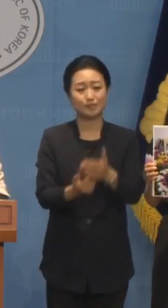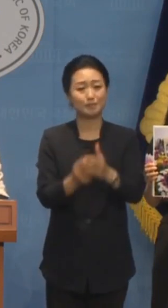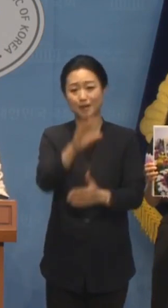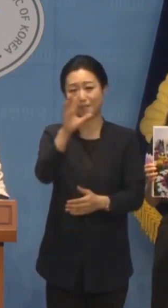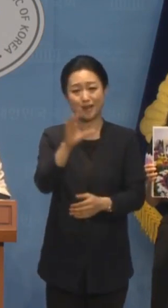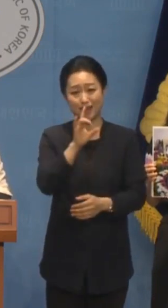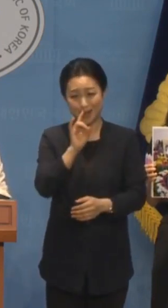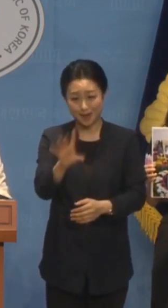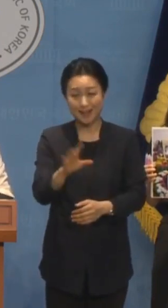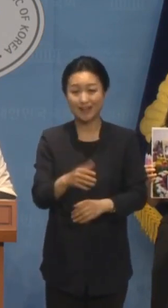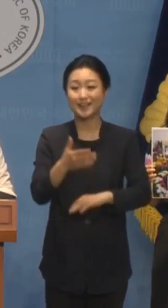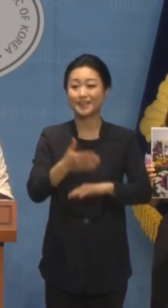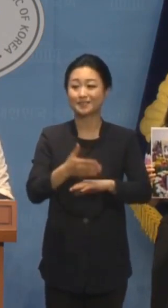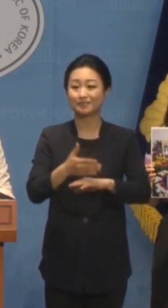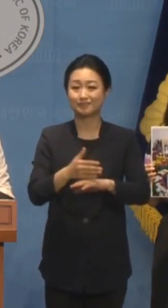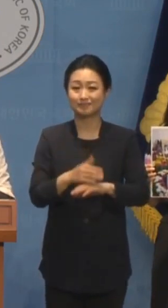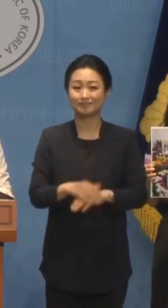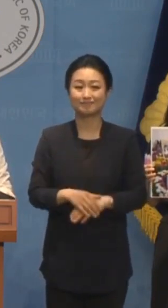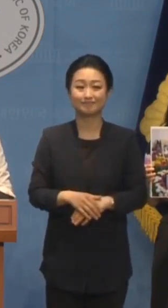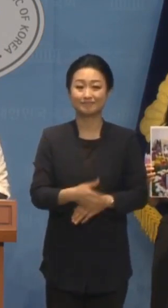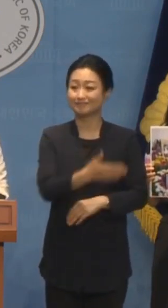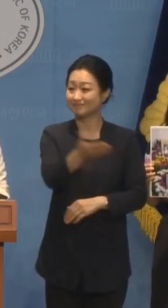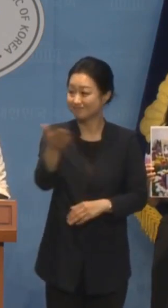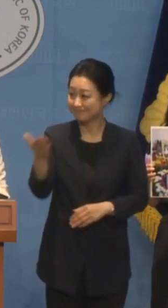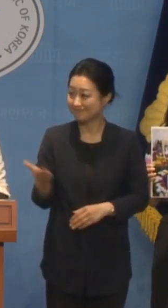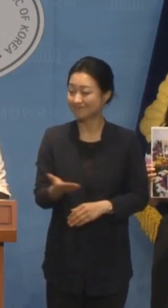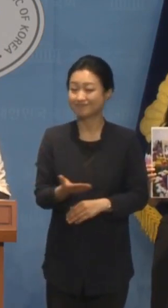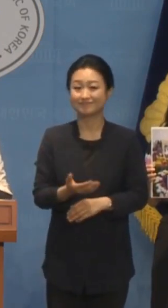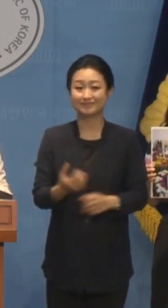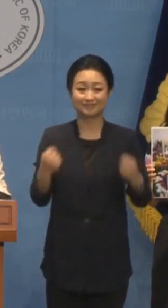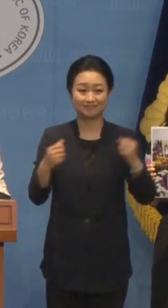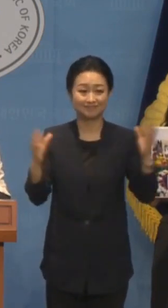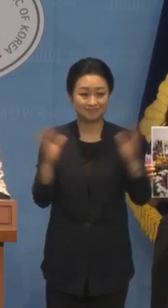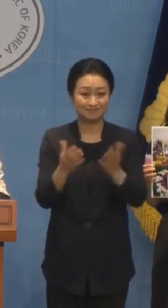해주셨으면 좋겠습니다. 감사합니다. 모두 언론인 여러분께서